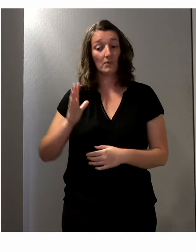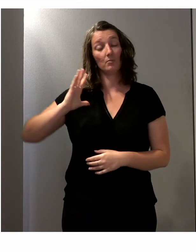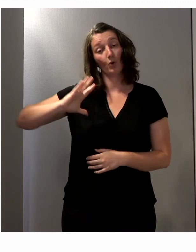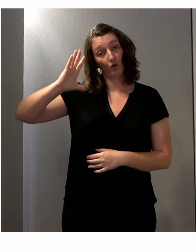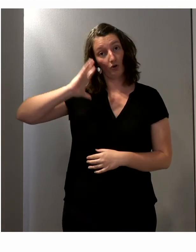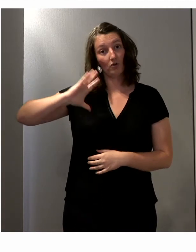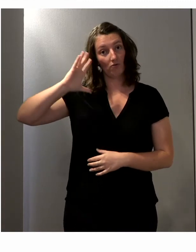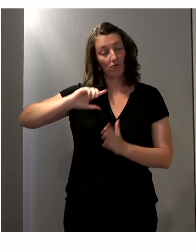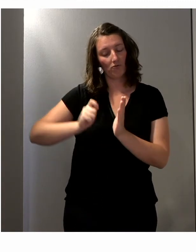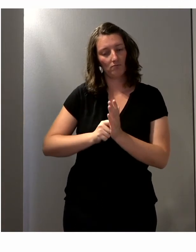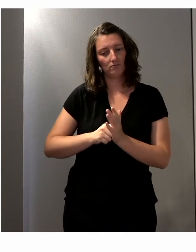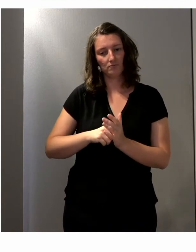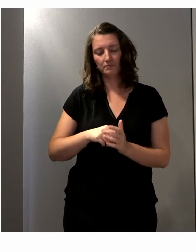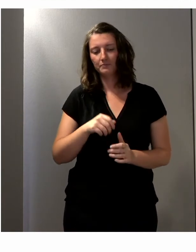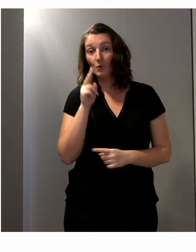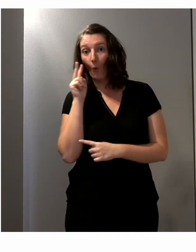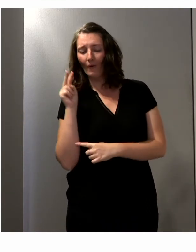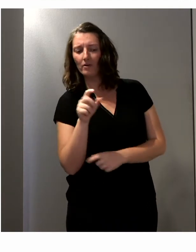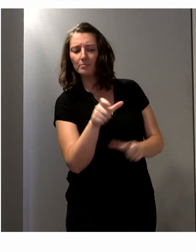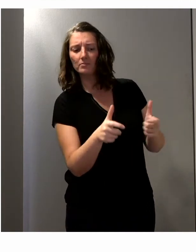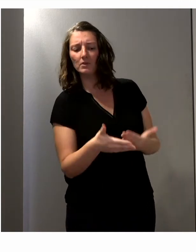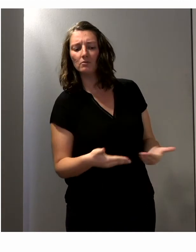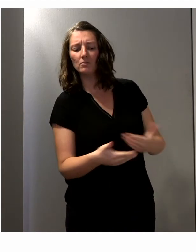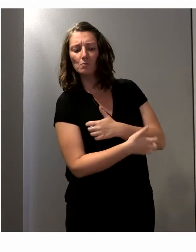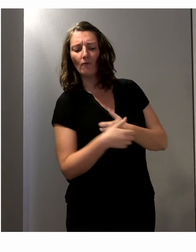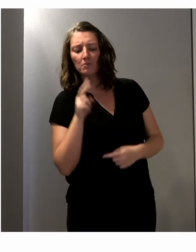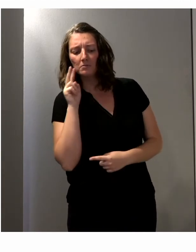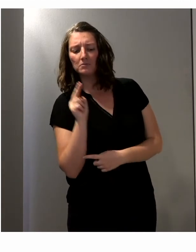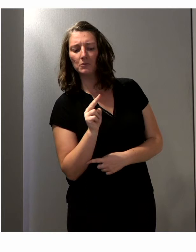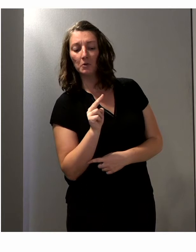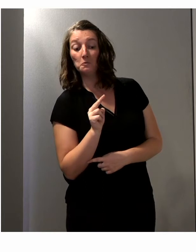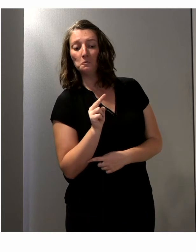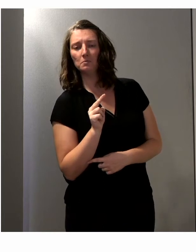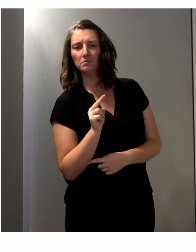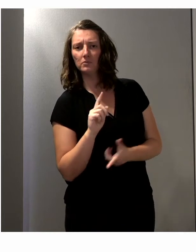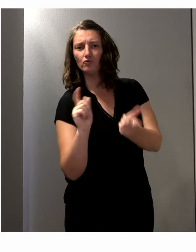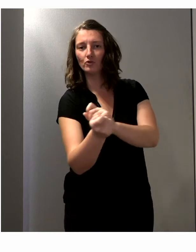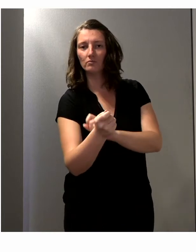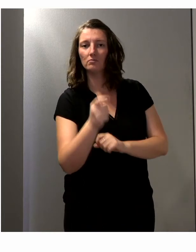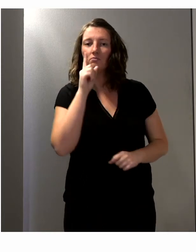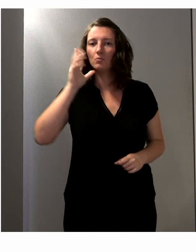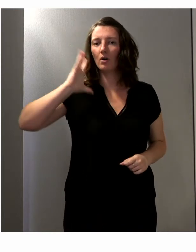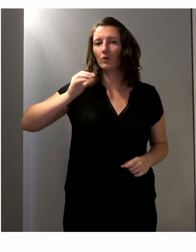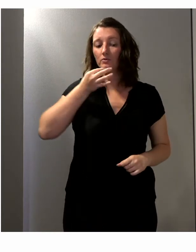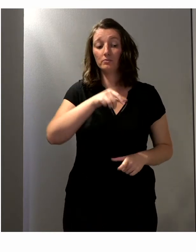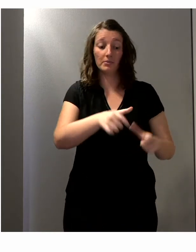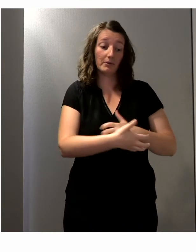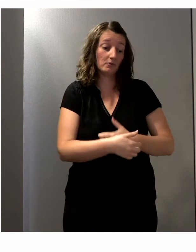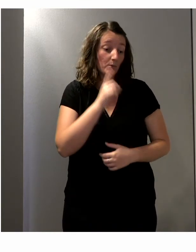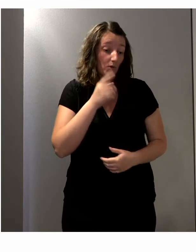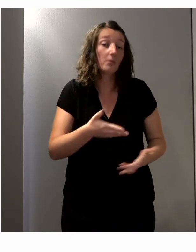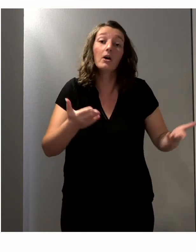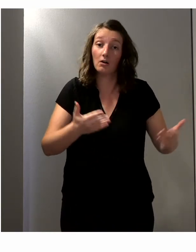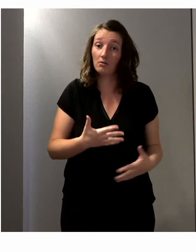cette époque la vision des personnes pauvres. Avant, jusqu'ici, les personnes pauvres, elles étaient pauvres parce qu'elles le voulaient bien, parce qu'elles ne faisaient pas les